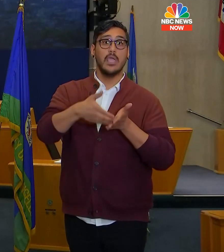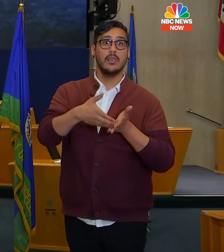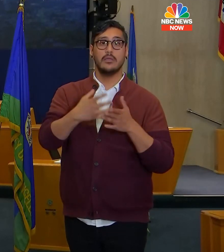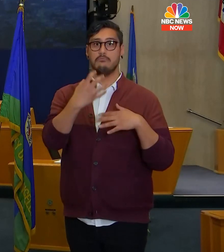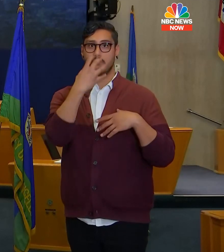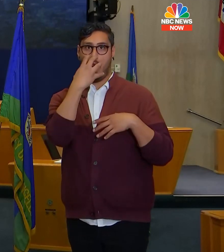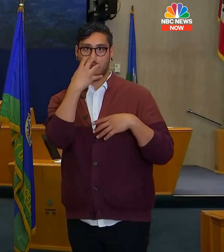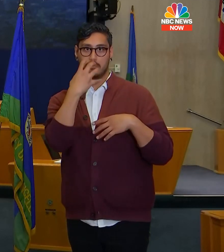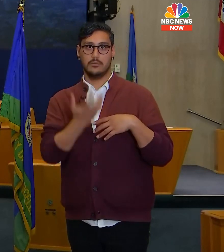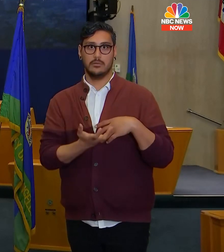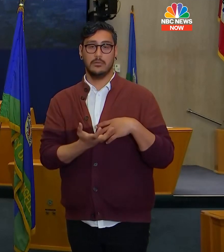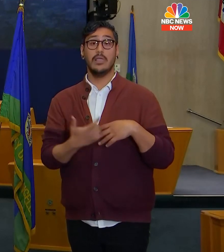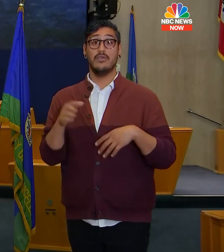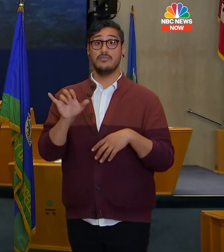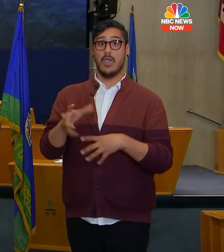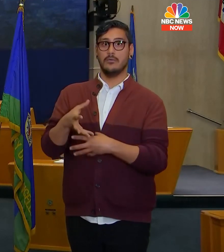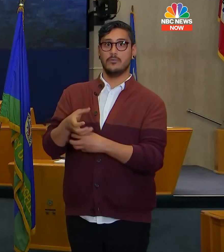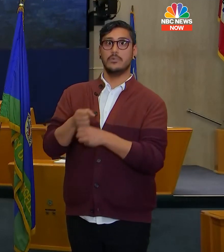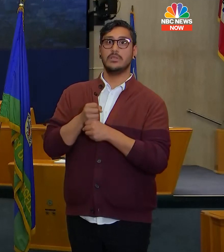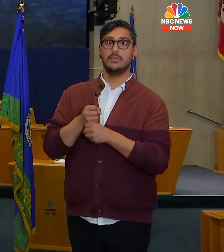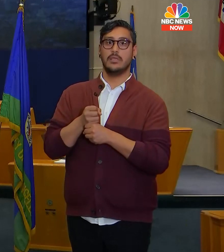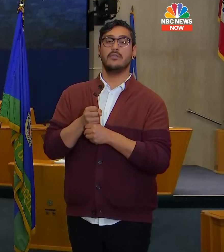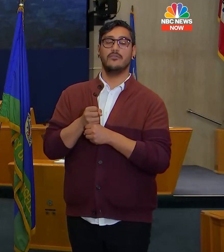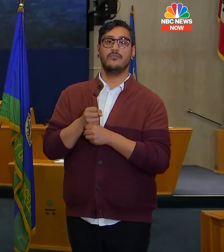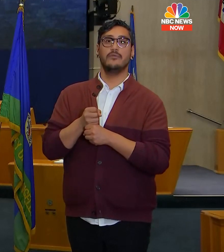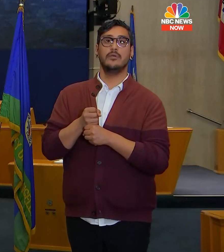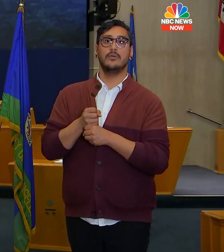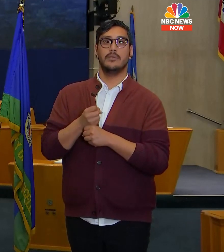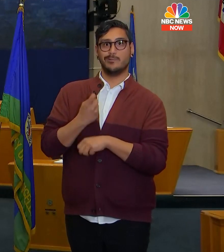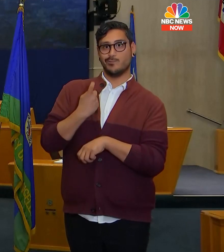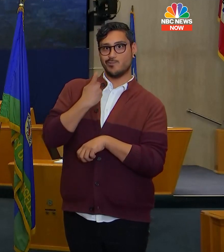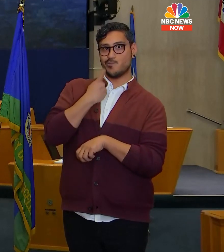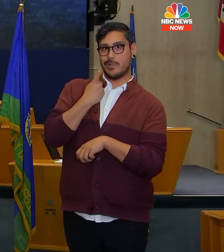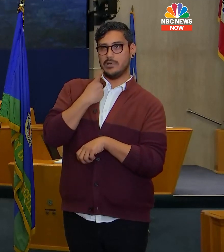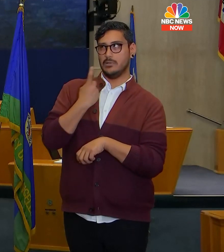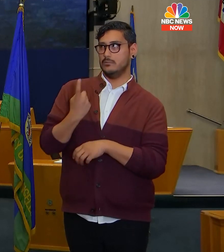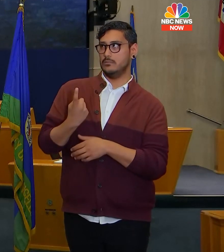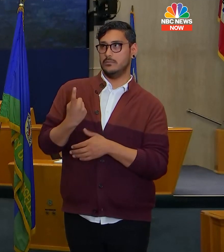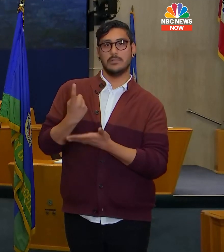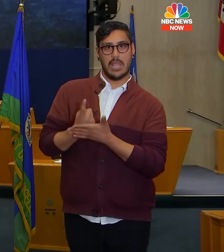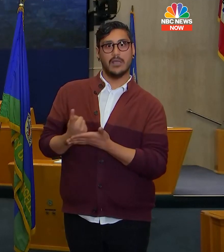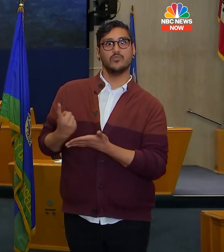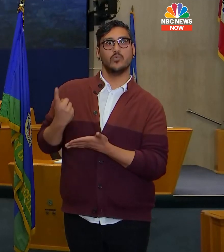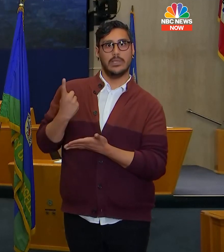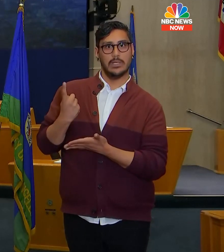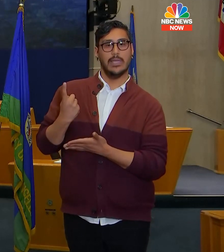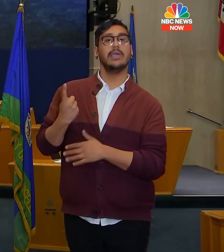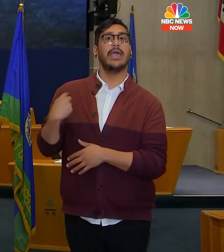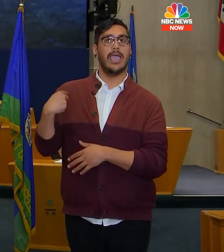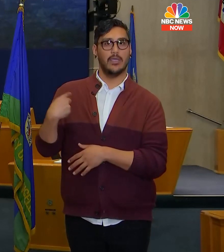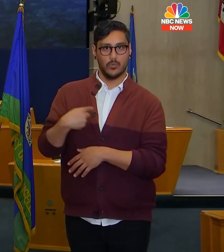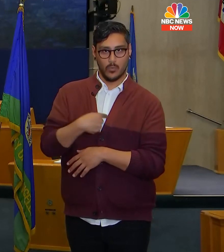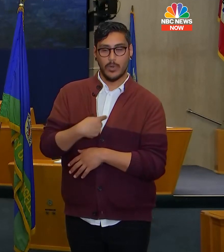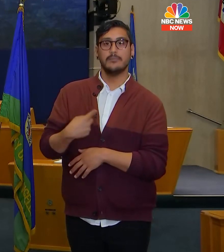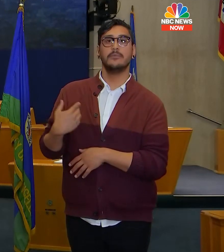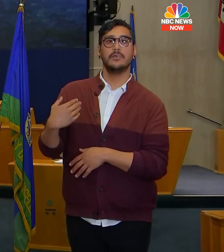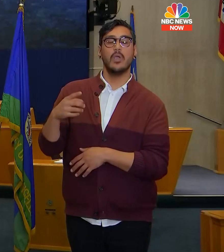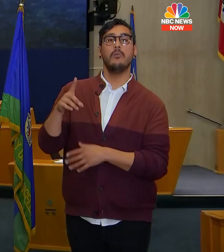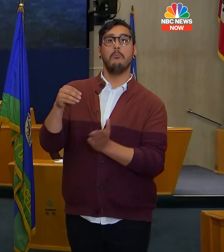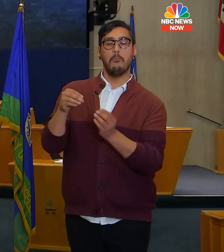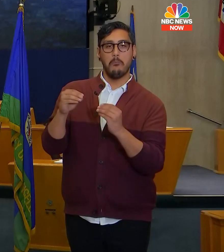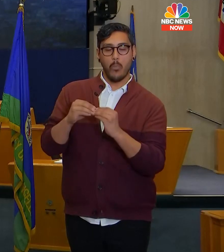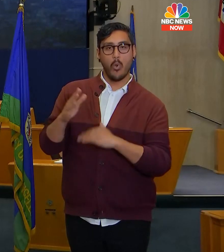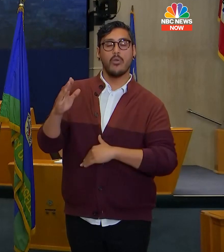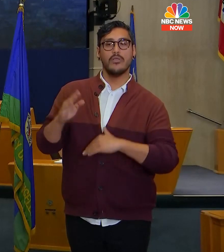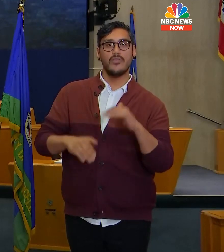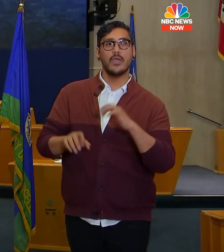lo recibimos el Departamento de Alguacil la semana pasada y le dimos también más de 100,000 máscaras